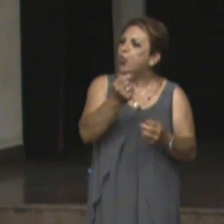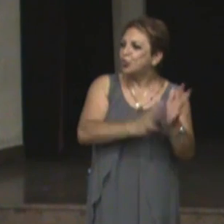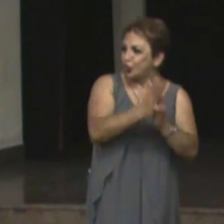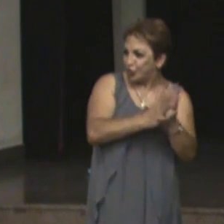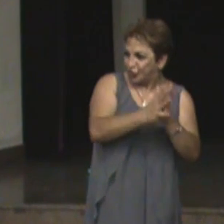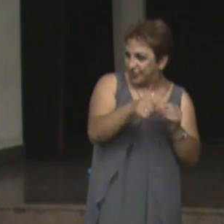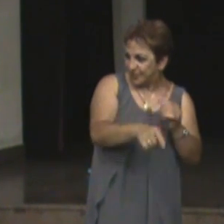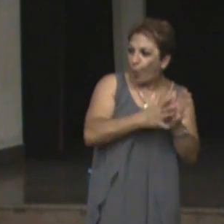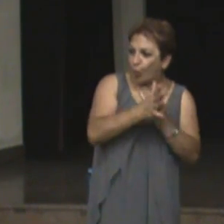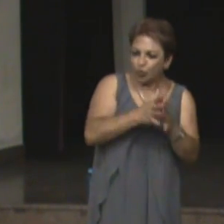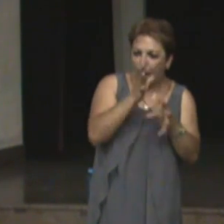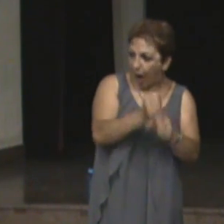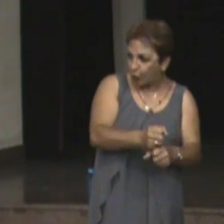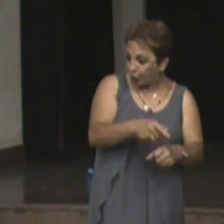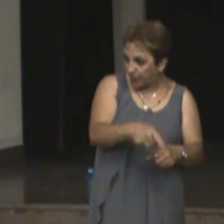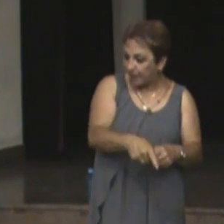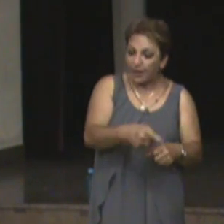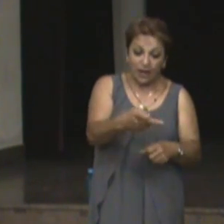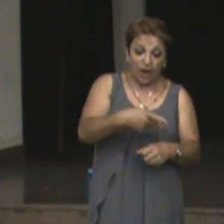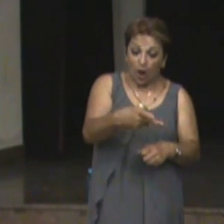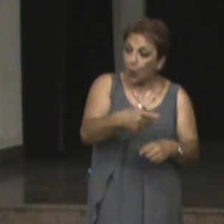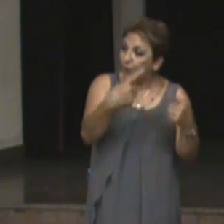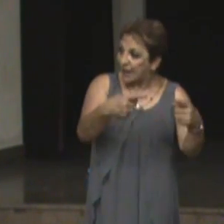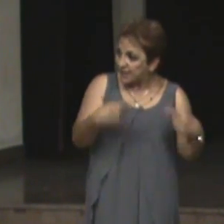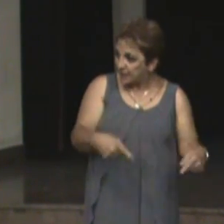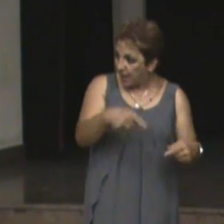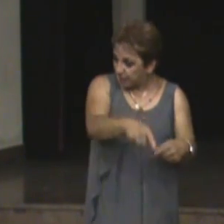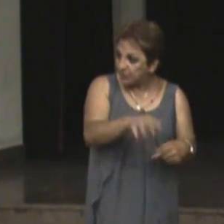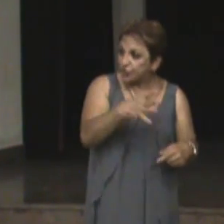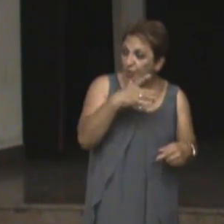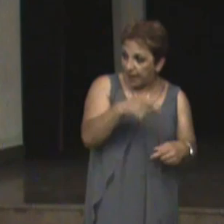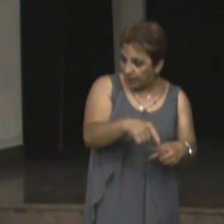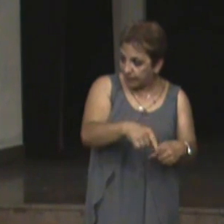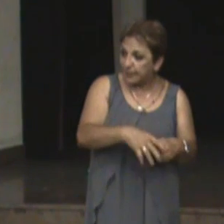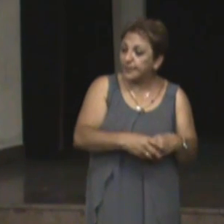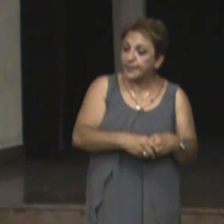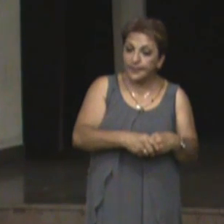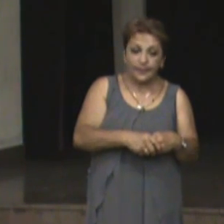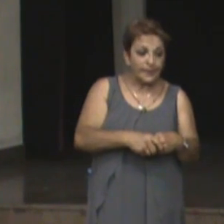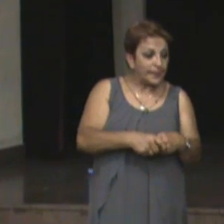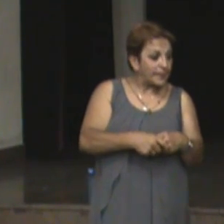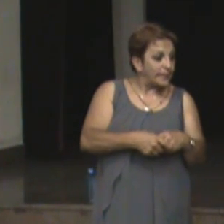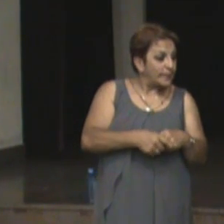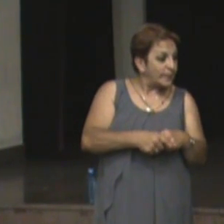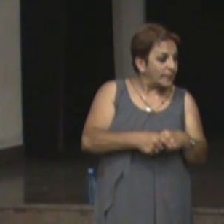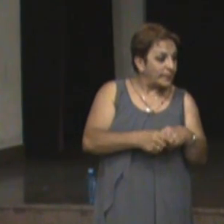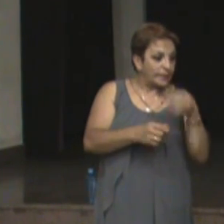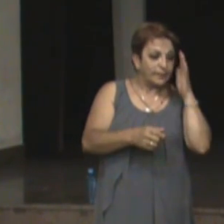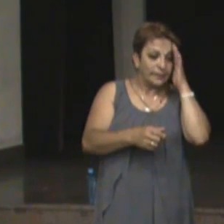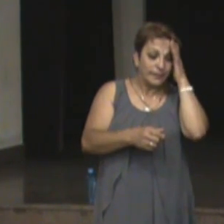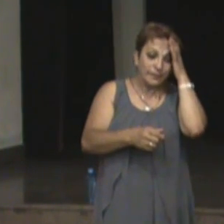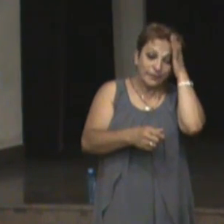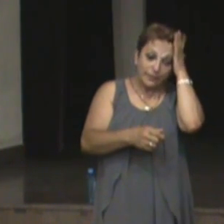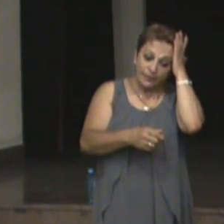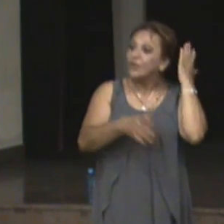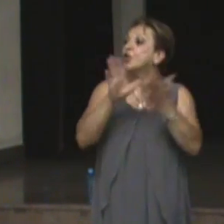մեջ և քշերը խեղդում է, այս երկու տեսակների դեպքում է, տեսեք, մի այսպես փորձությունների